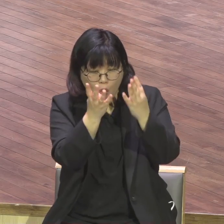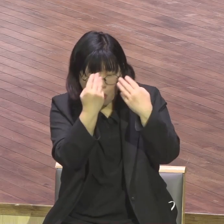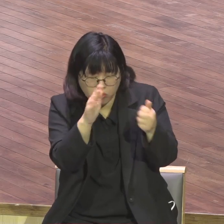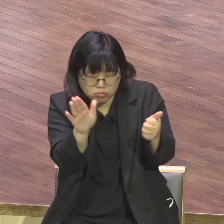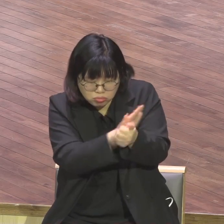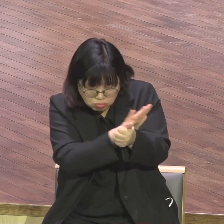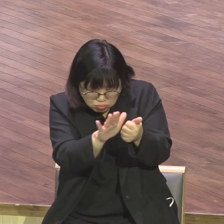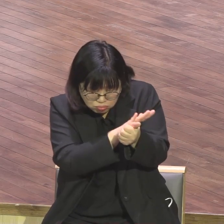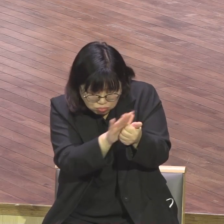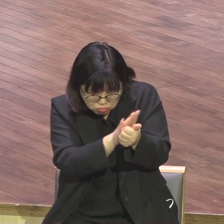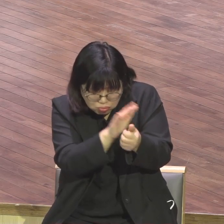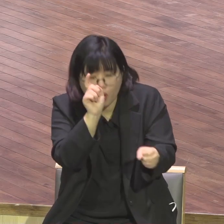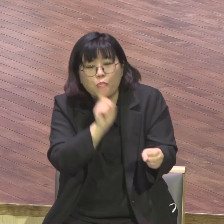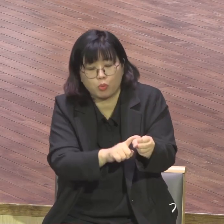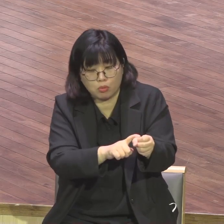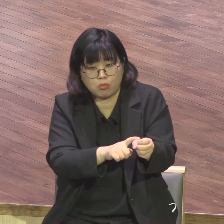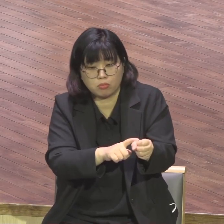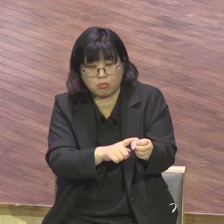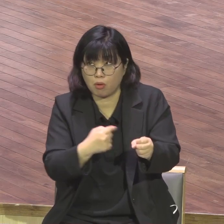결단은 아니고는 못해요.